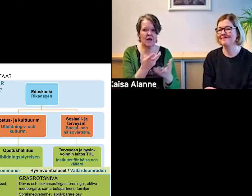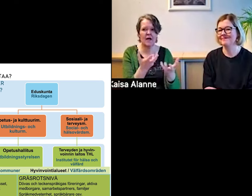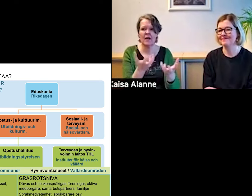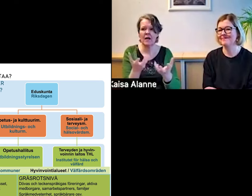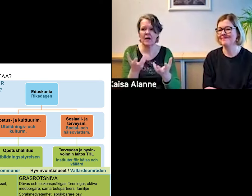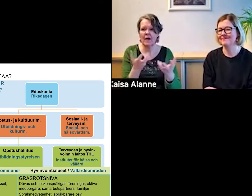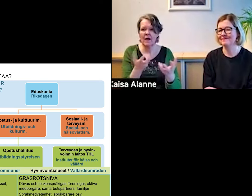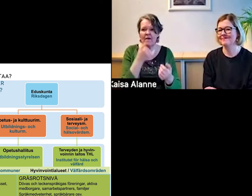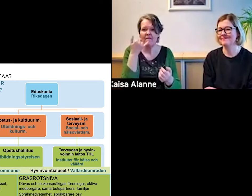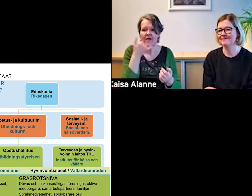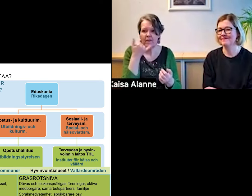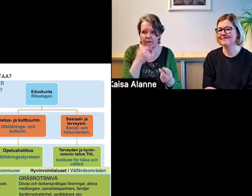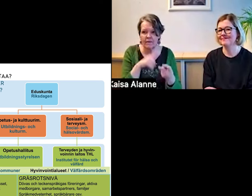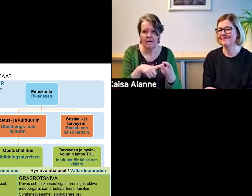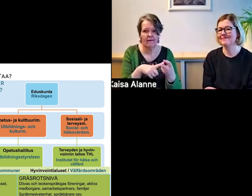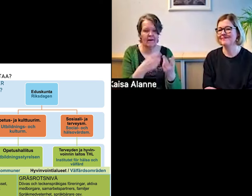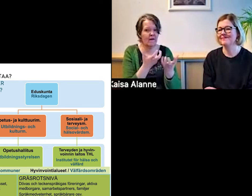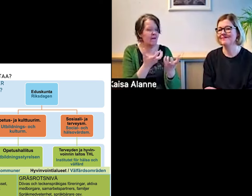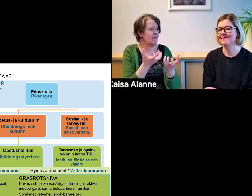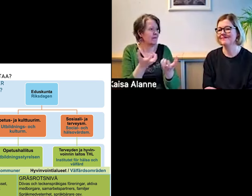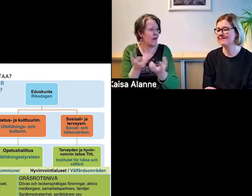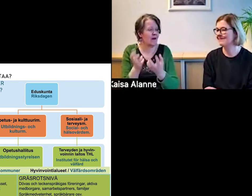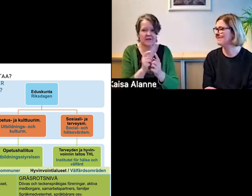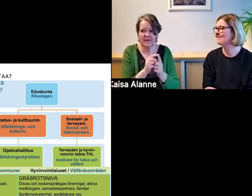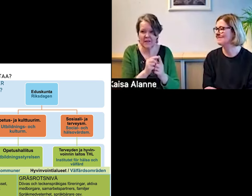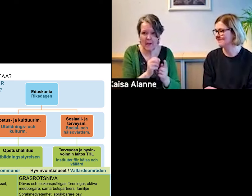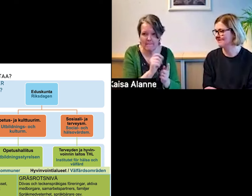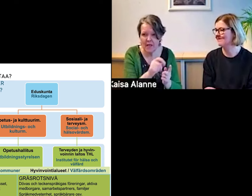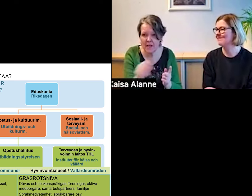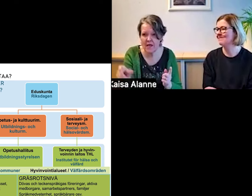nähdä noita Jannen piirustuksia tuolla, että tarvitaan vettä,